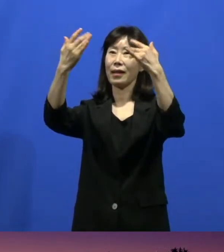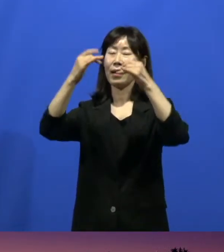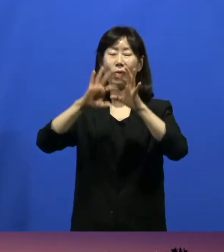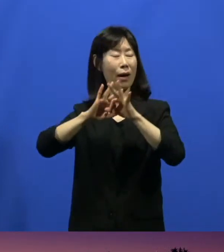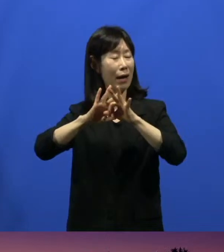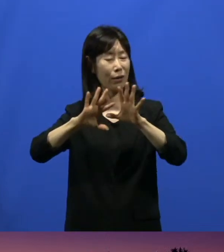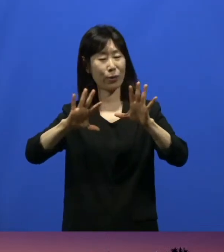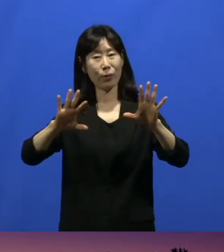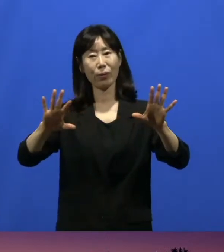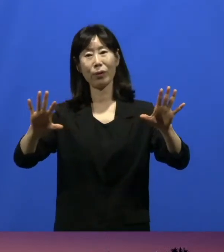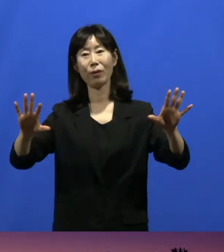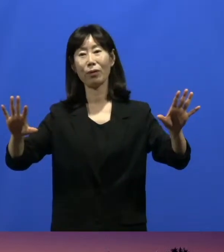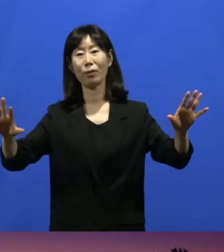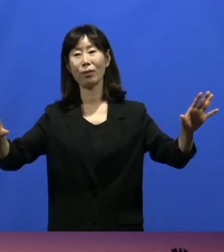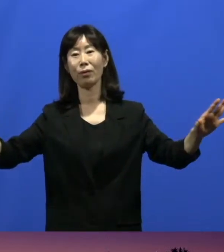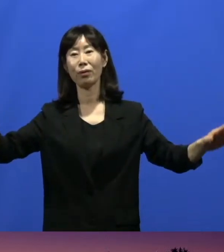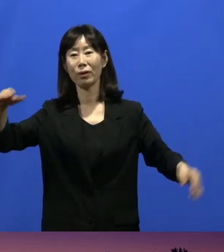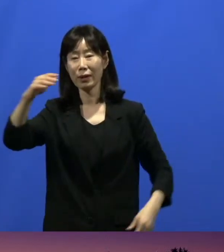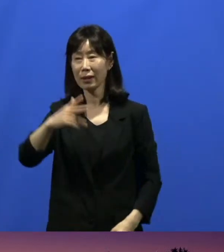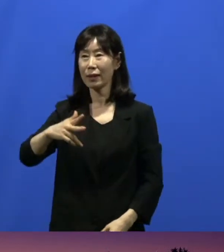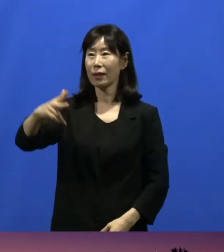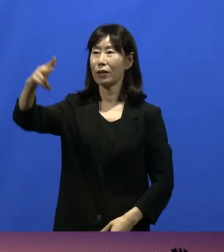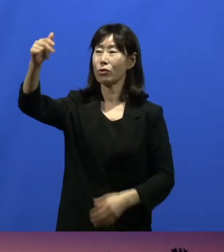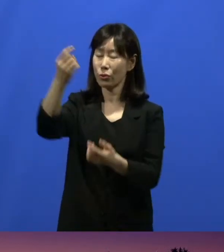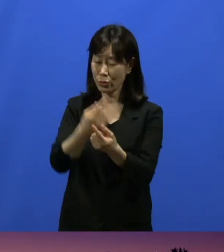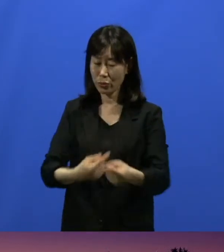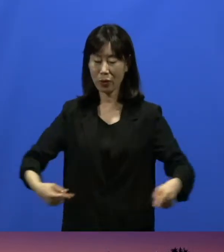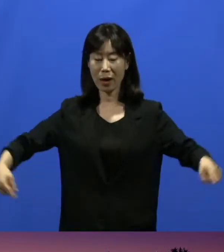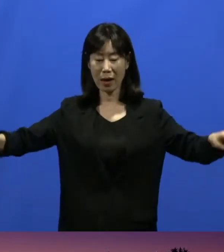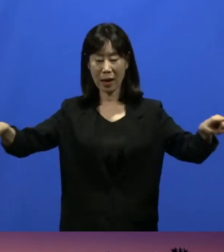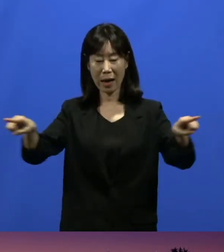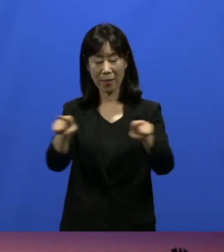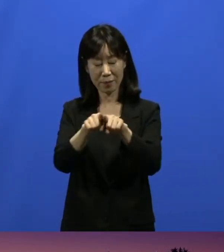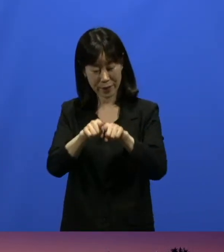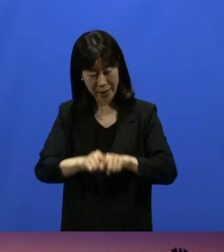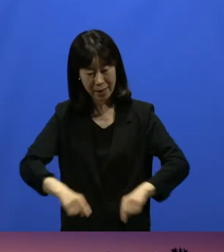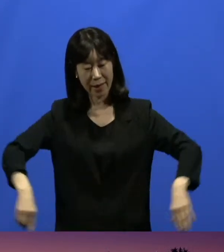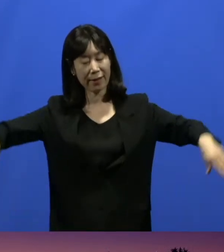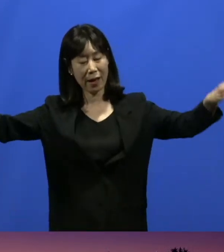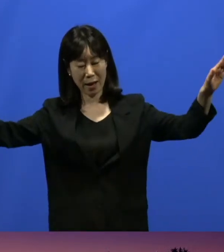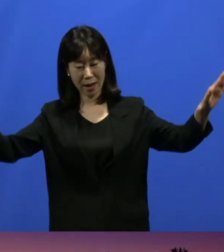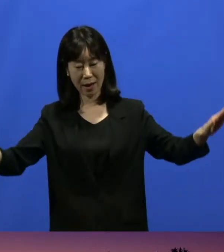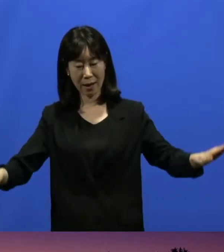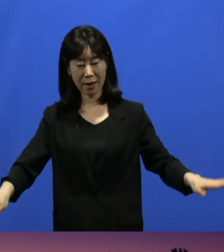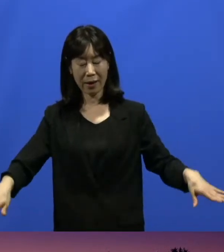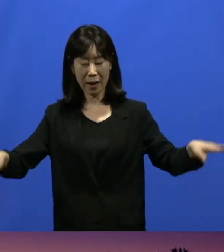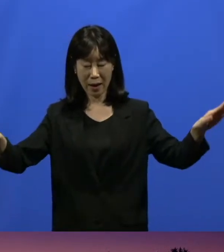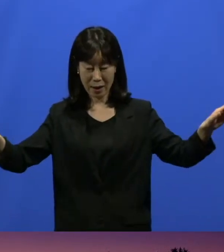주와 함께